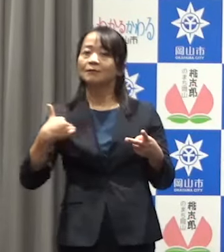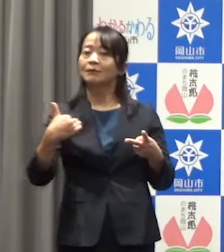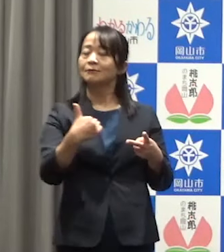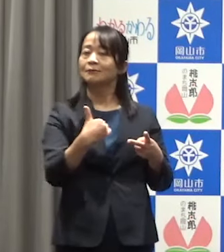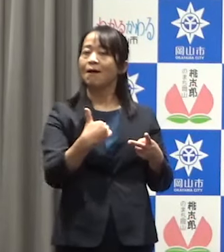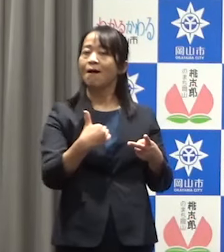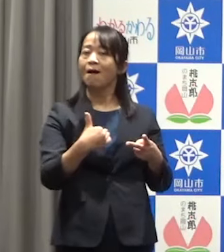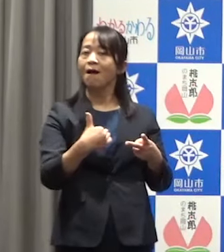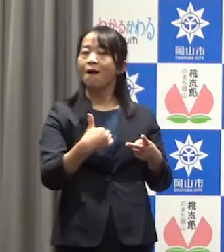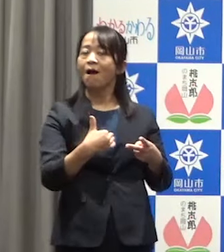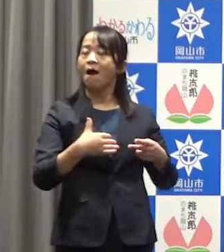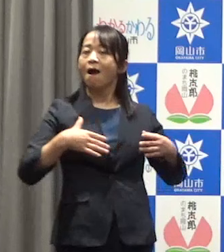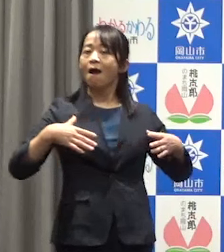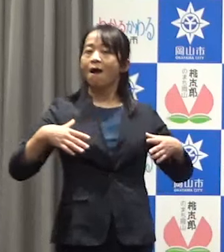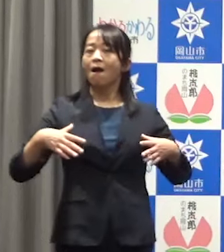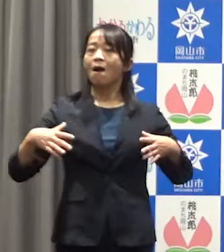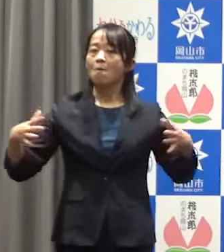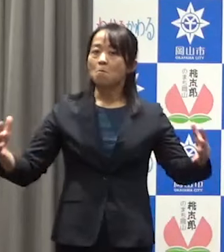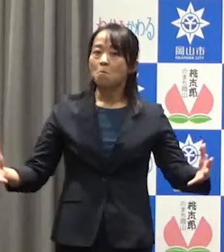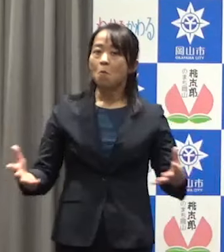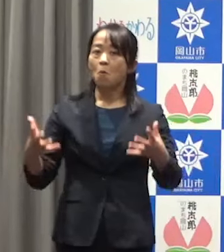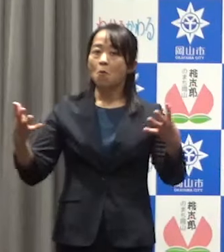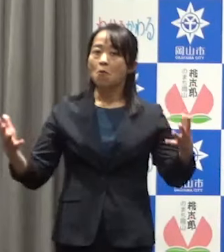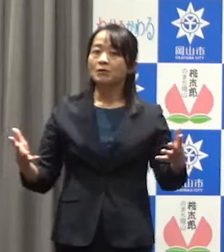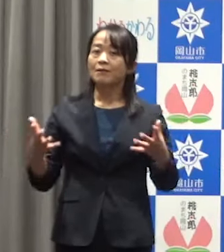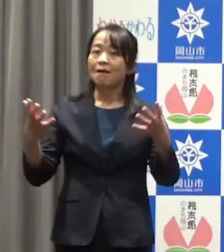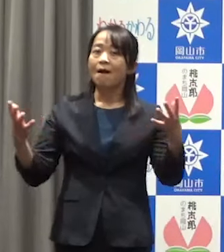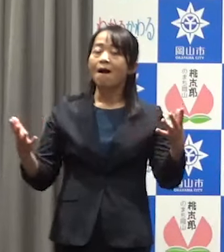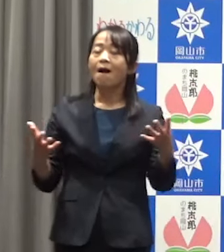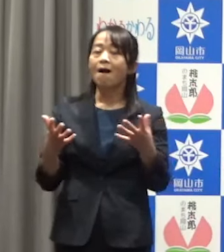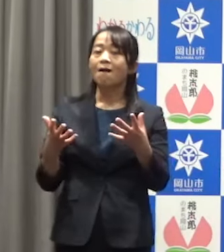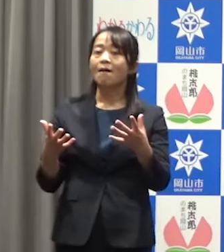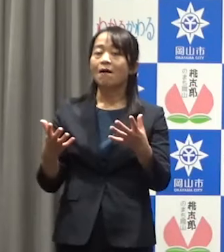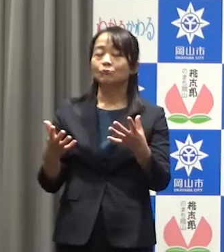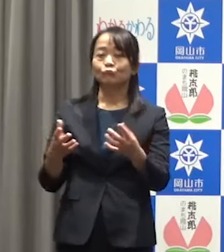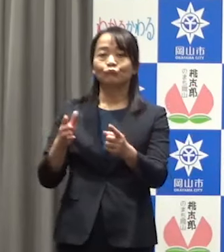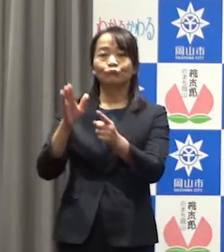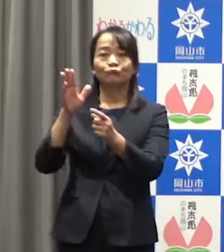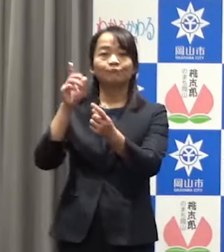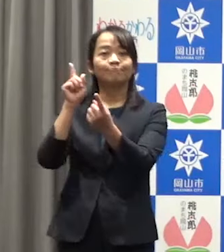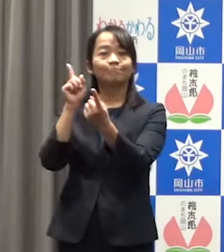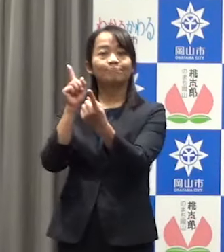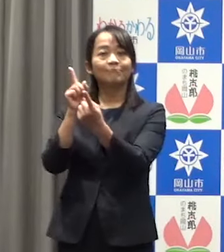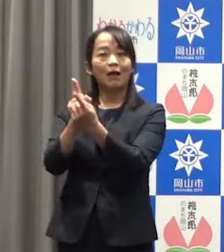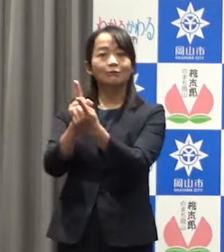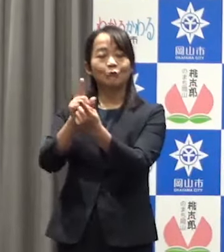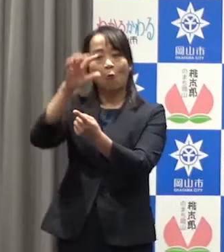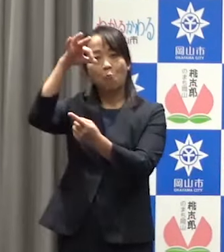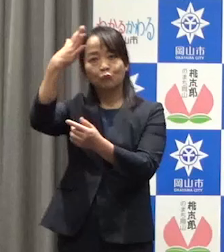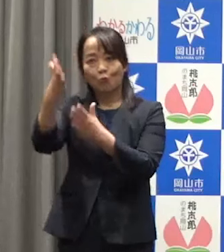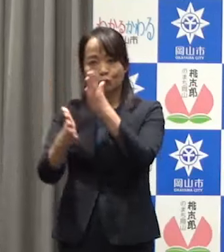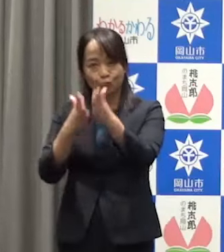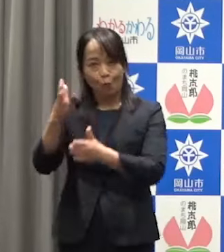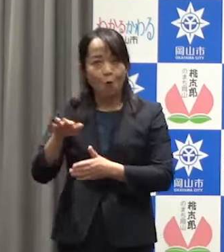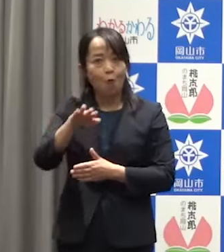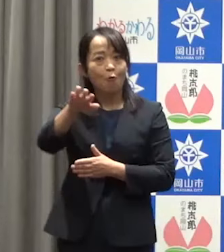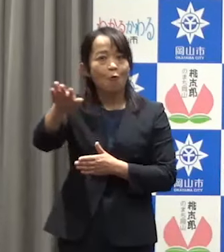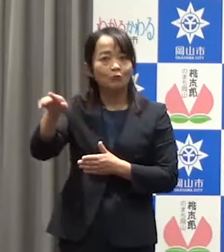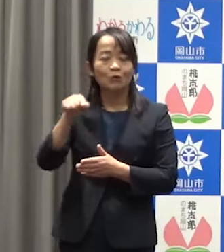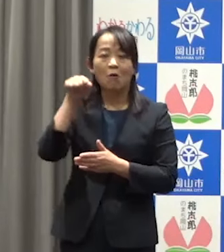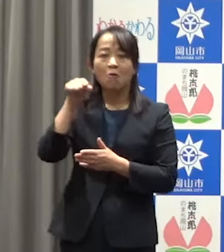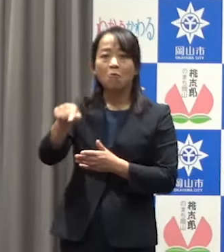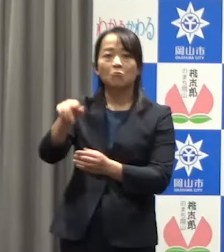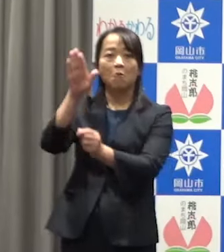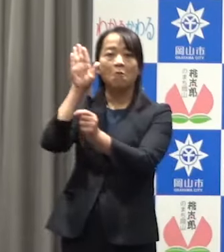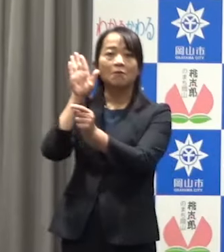る、盛り上がる対象となる、そういうプロスポーツの支援というのは必要ではない